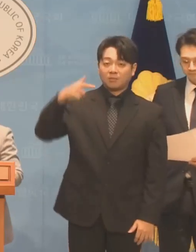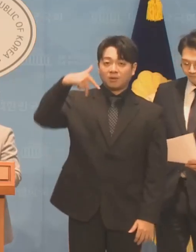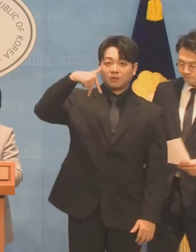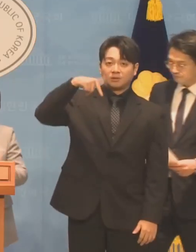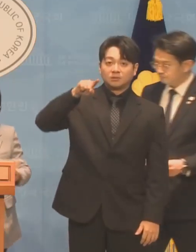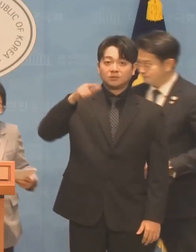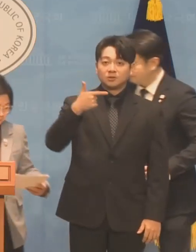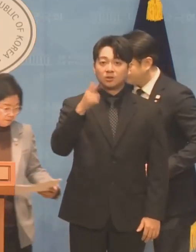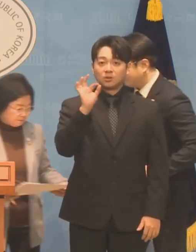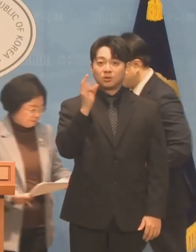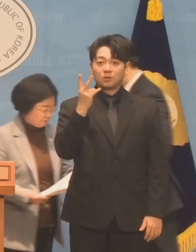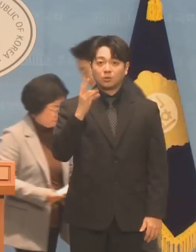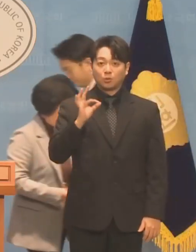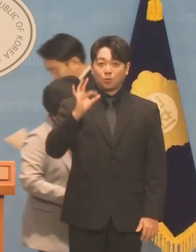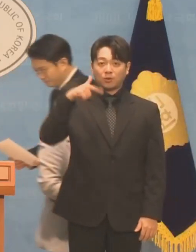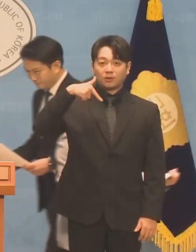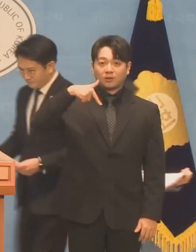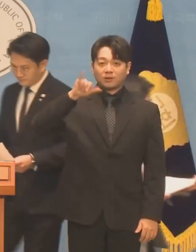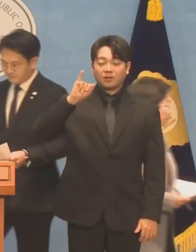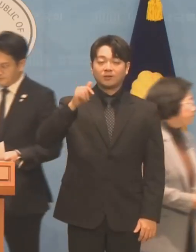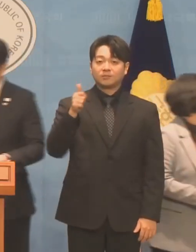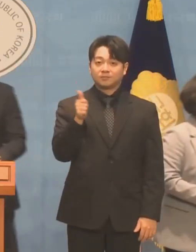있겠습니다.